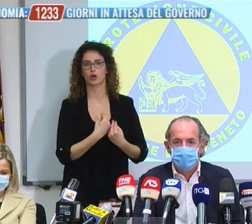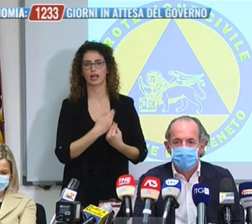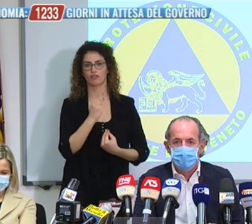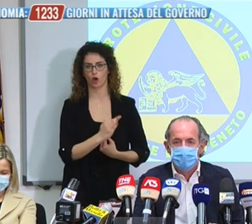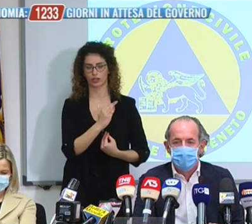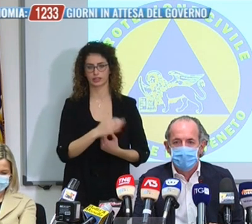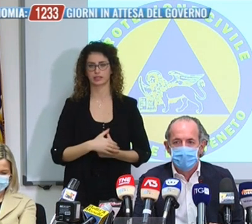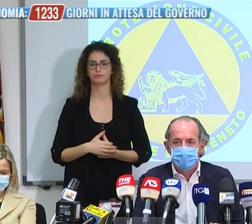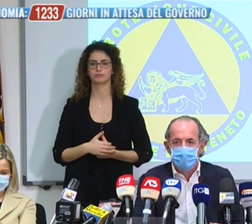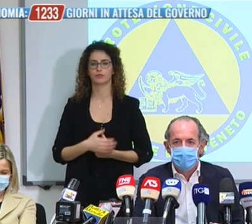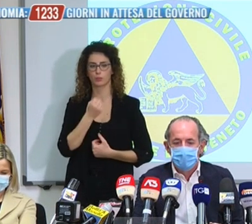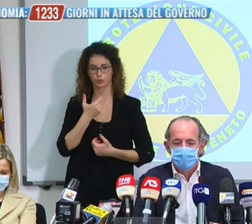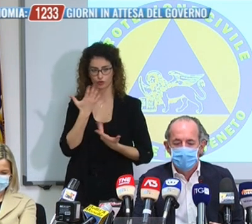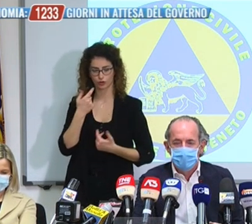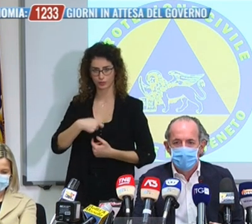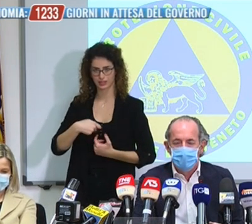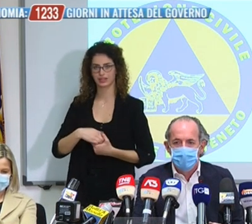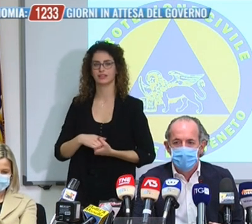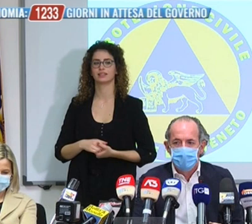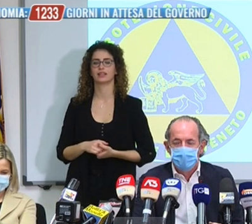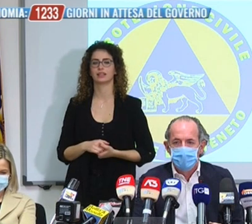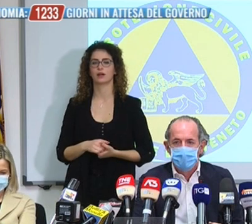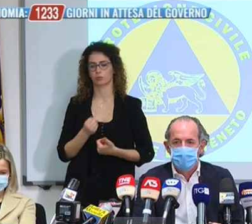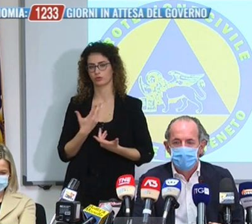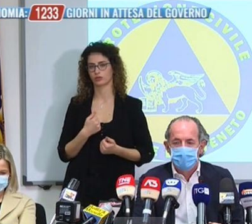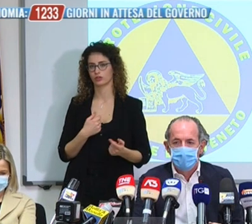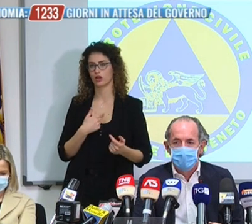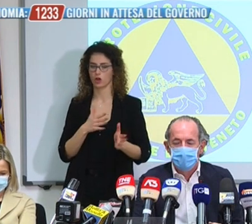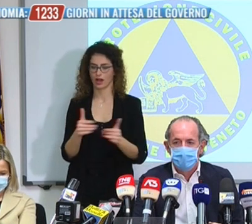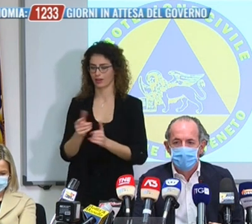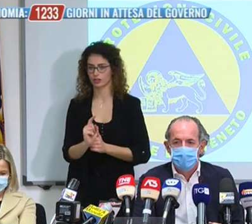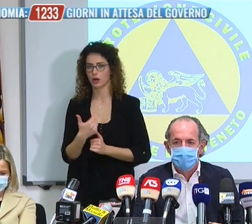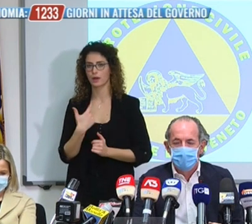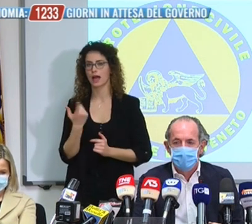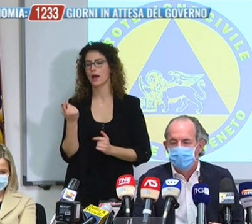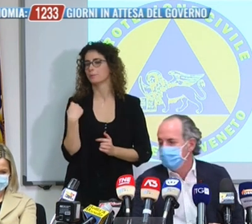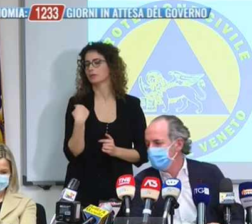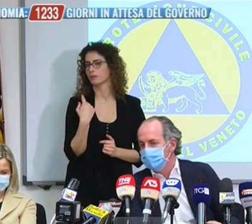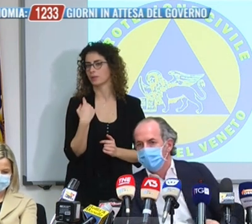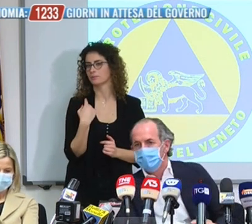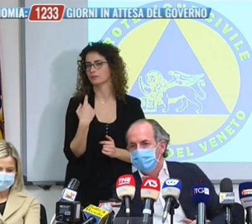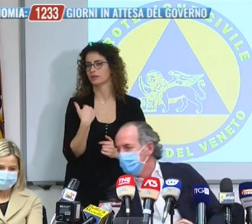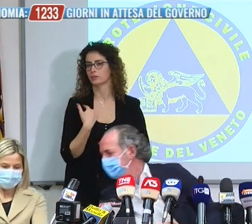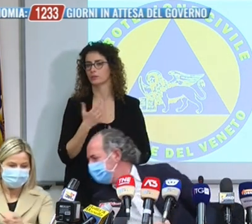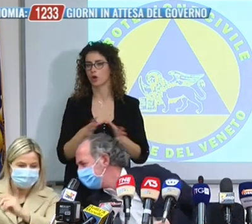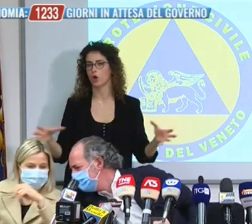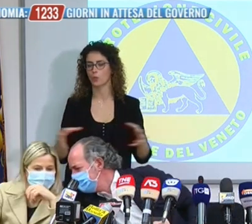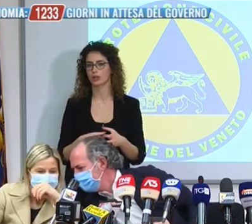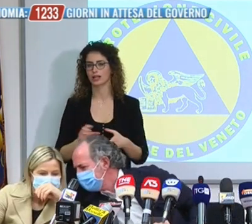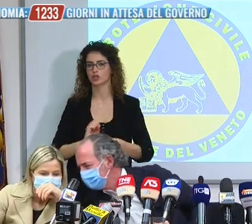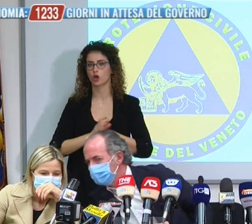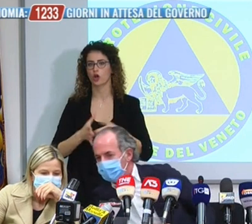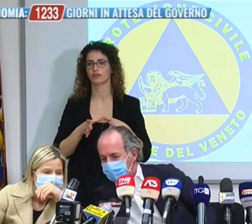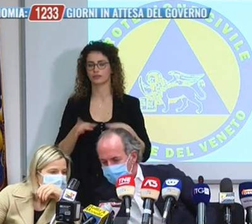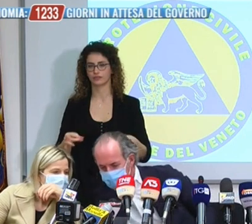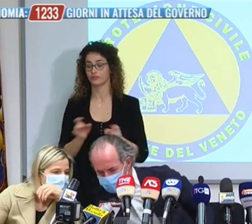Fois. Buongiorno Presidente. Buongiorno. Non vorrei tornare sulle categorie, però prima, visto che si parlava anche della comunità Covid-free per i